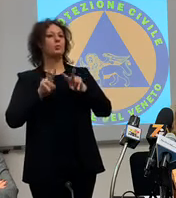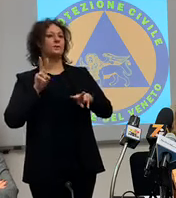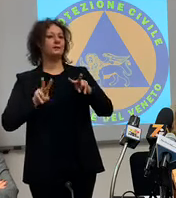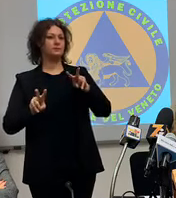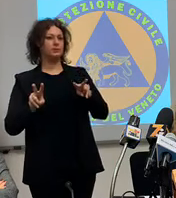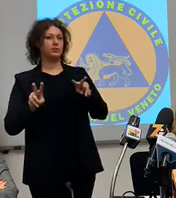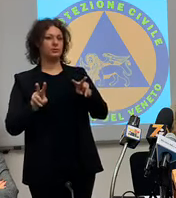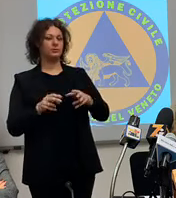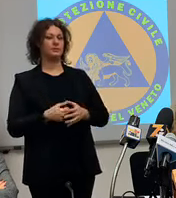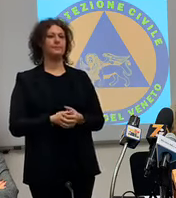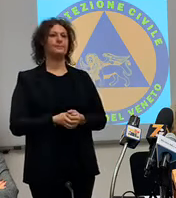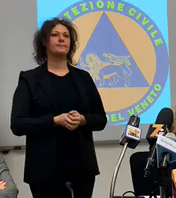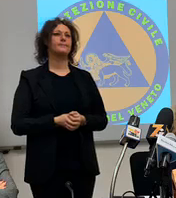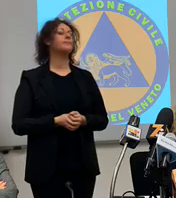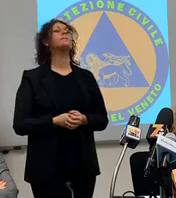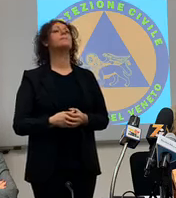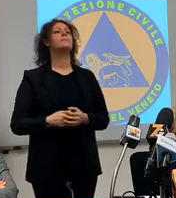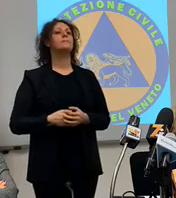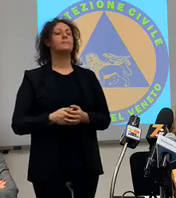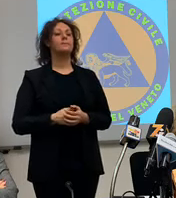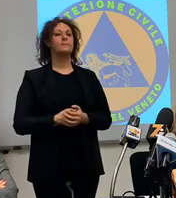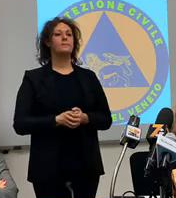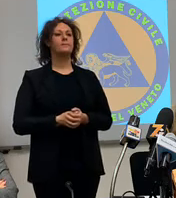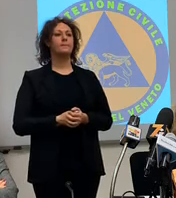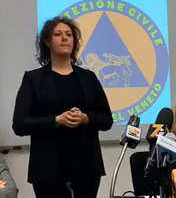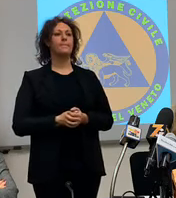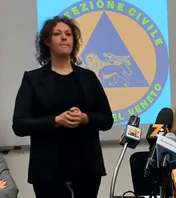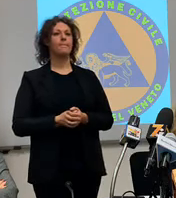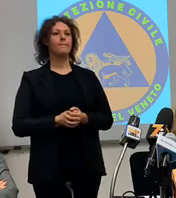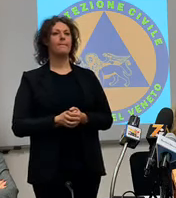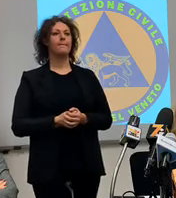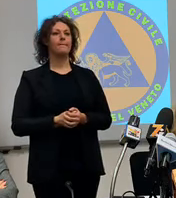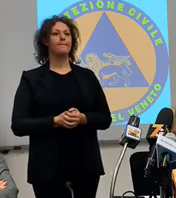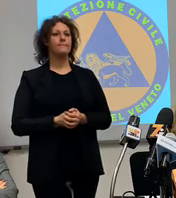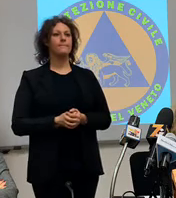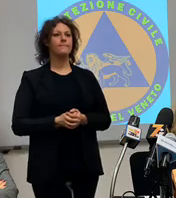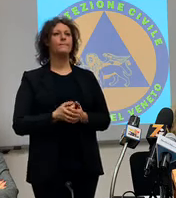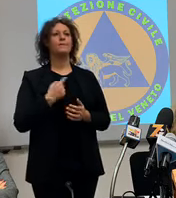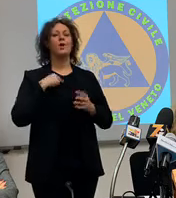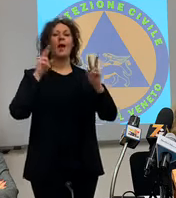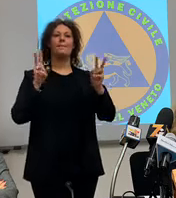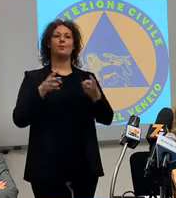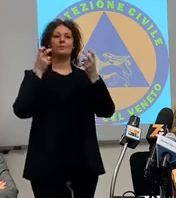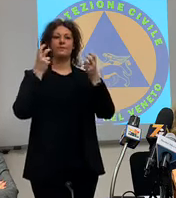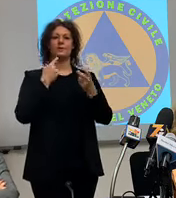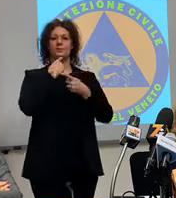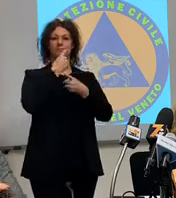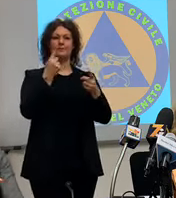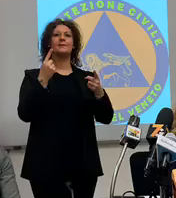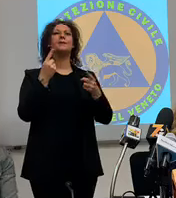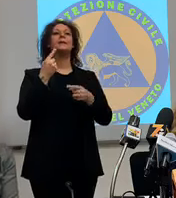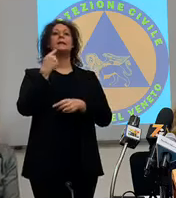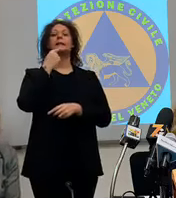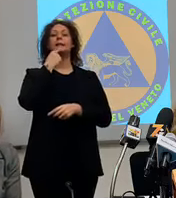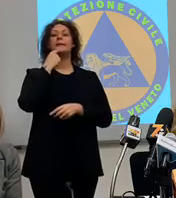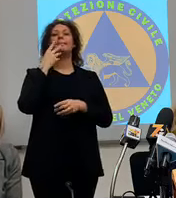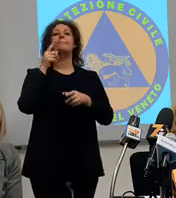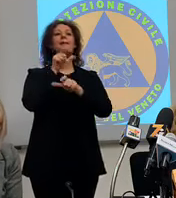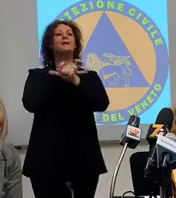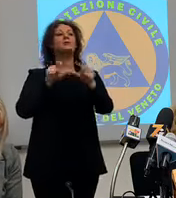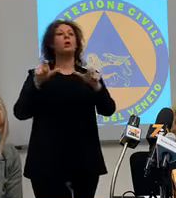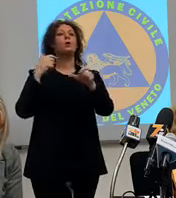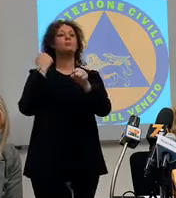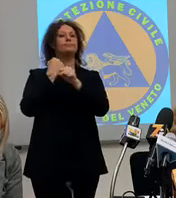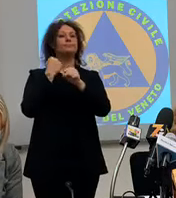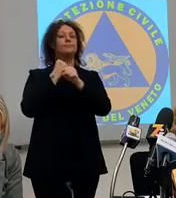ne approfitto Che haa parola che accanto a tutti i colleghi che lavorano giorno per giorno a contatto con il virus ci sono